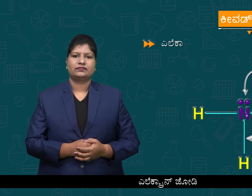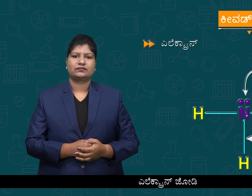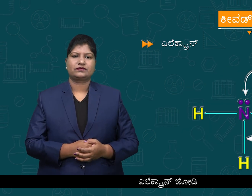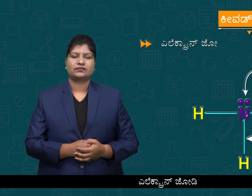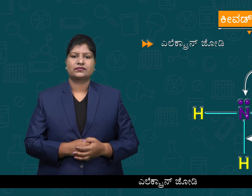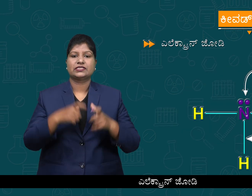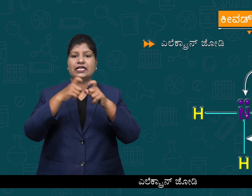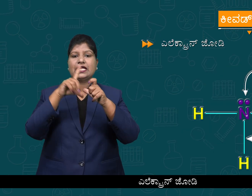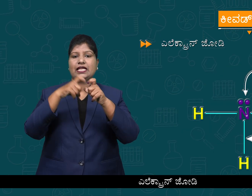ಎಲೆಕ್ಟ್ರಾನ್ ಜೋಡಿ,